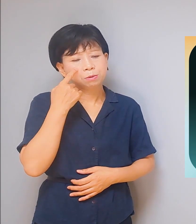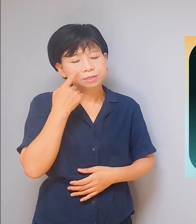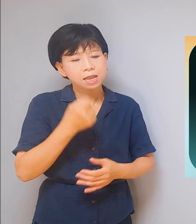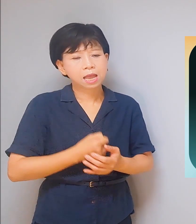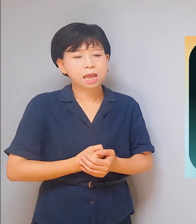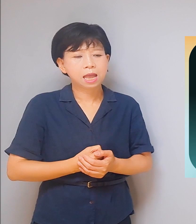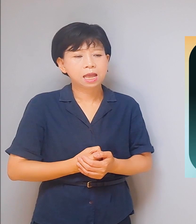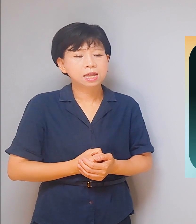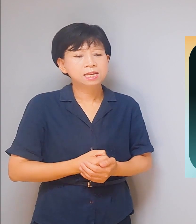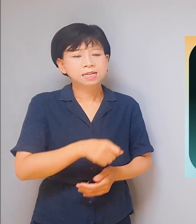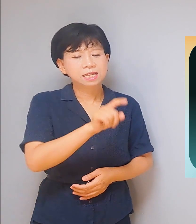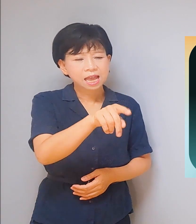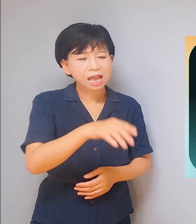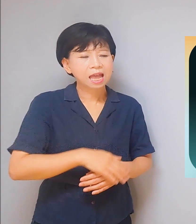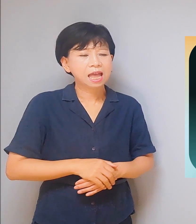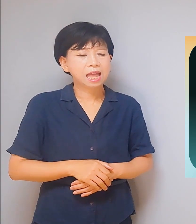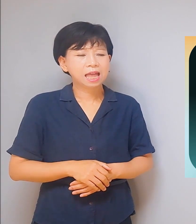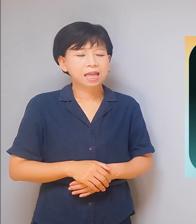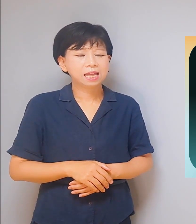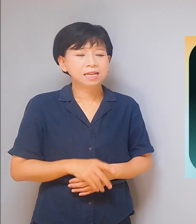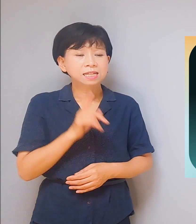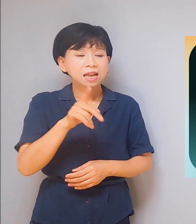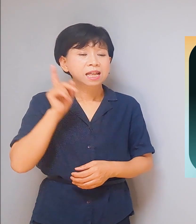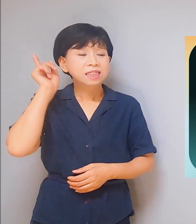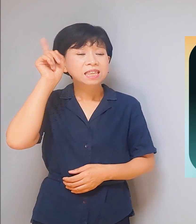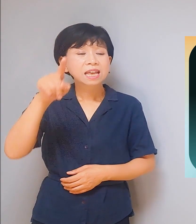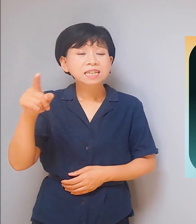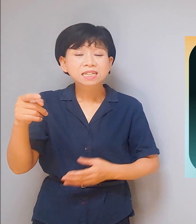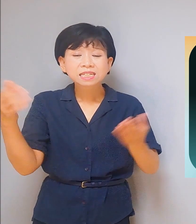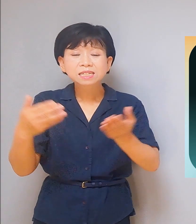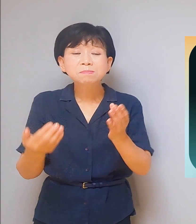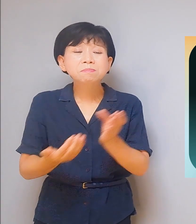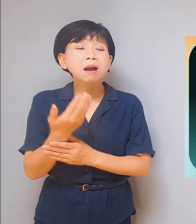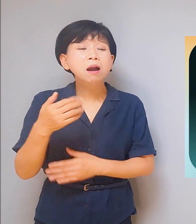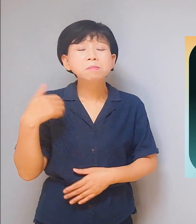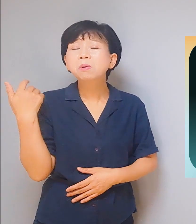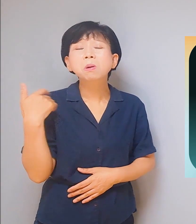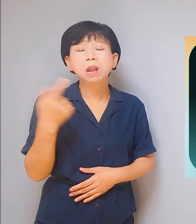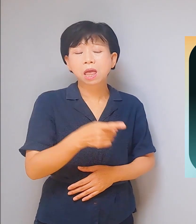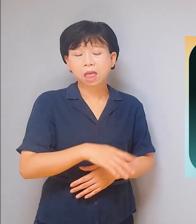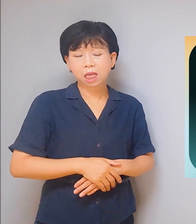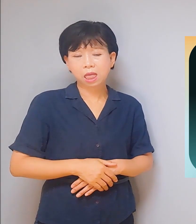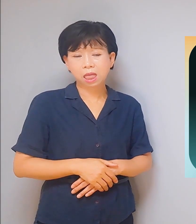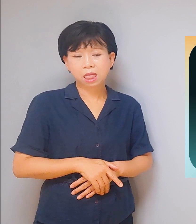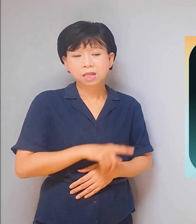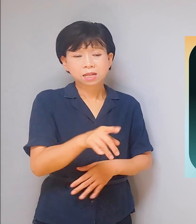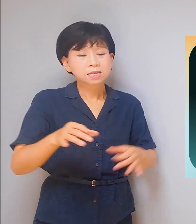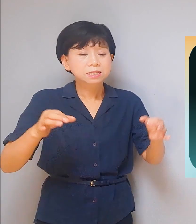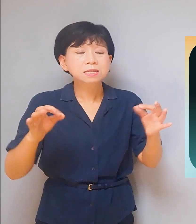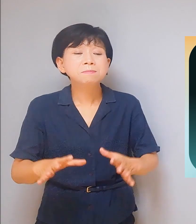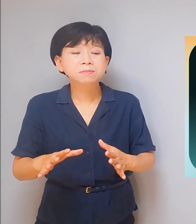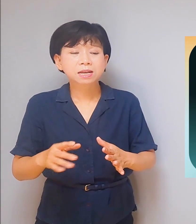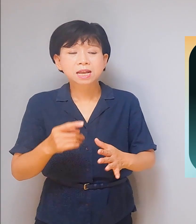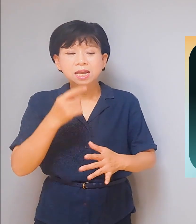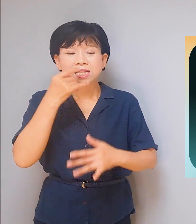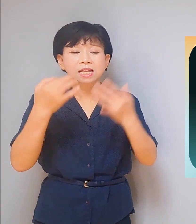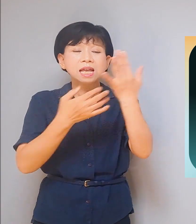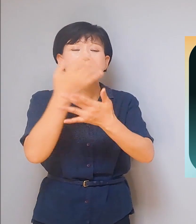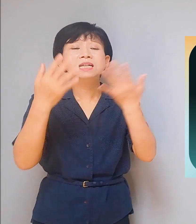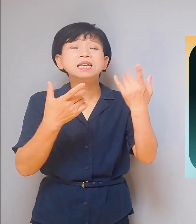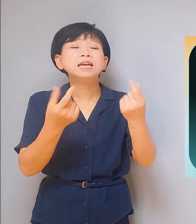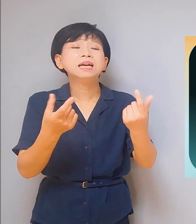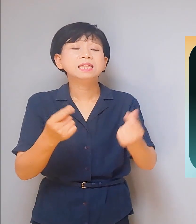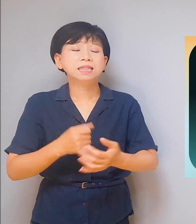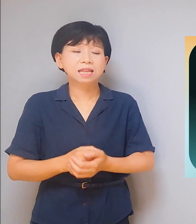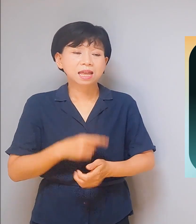알지 못하는도다. 너희 생명이 무엇이냐? 너희는 잠깐 보이다가 없어지는 안개니라. 아멘. 1년